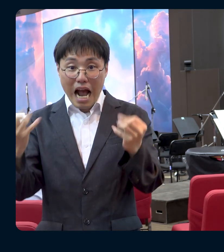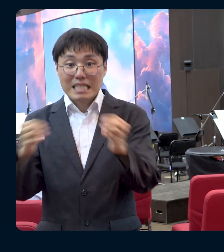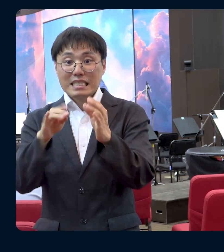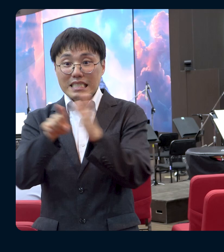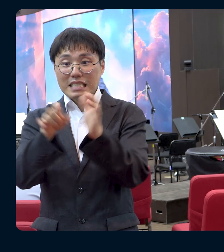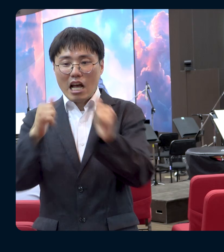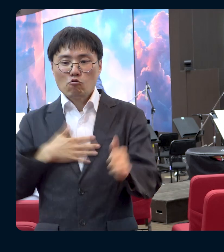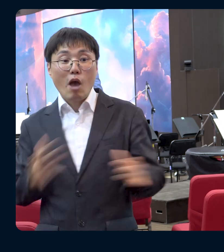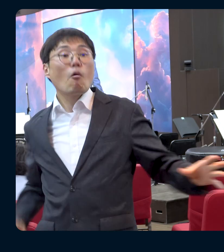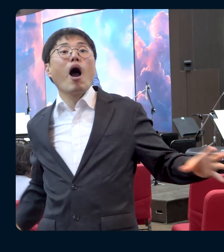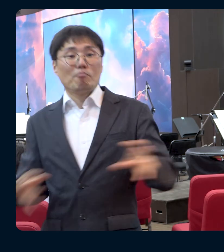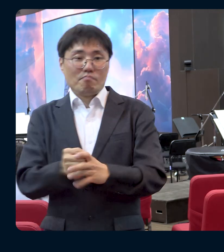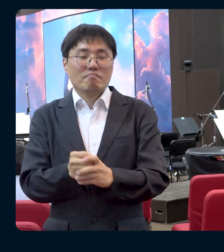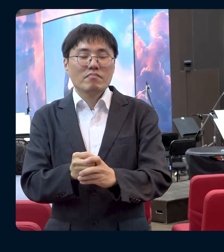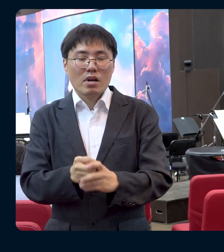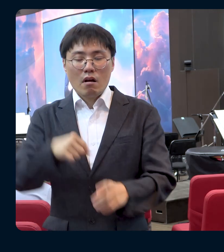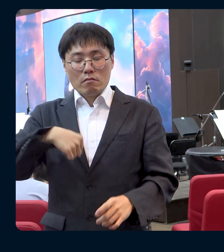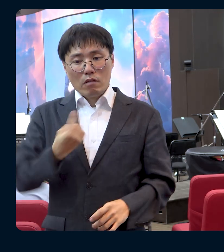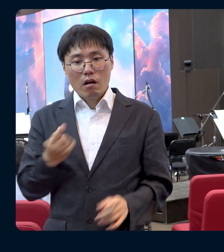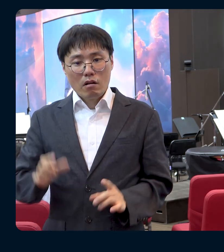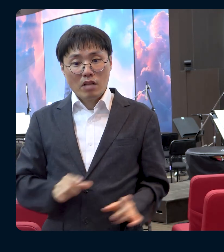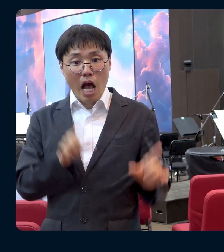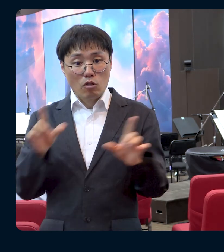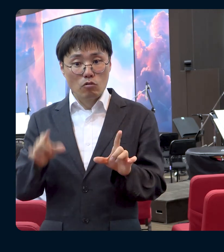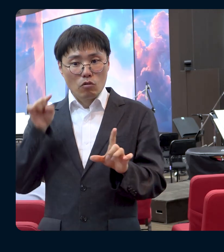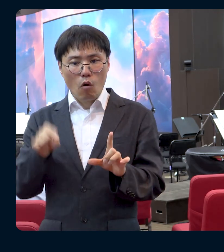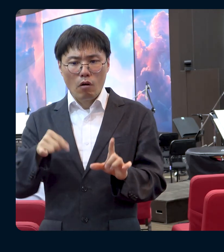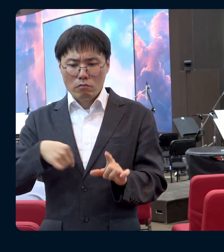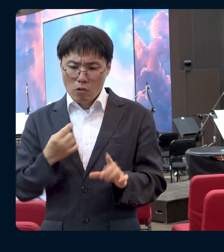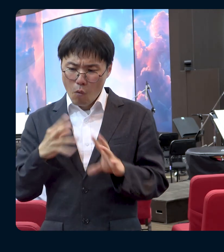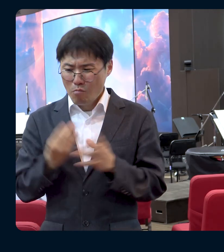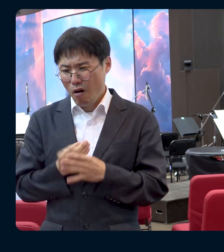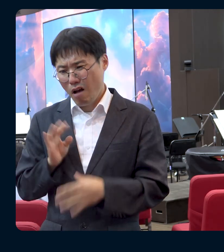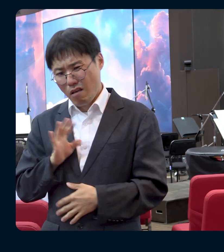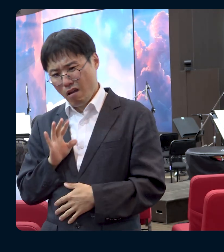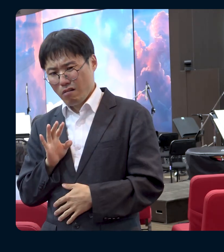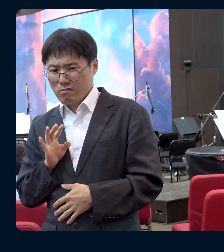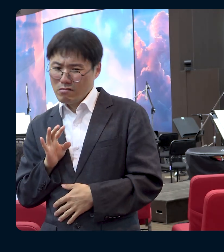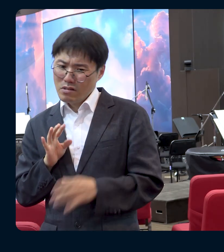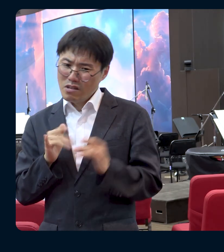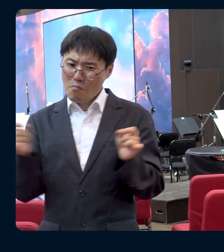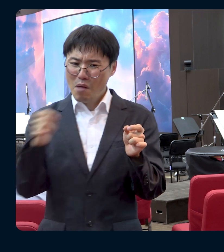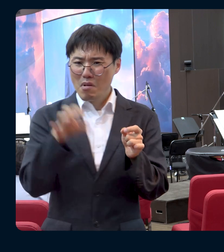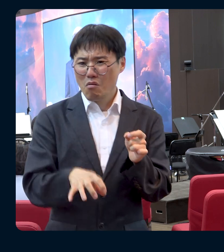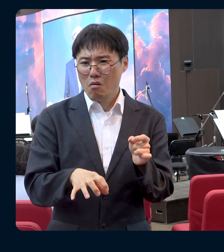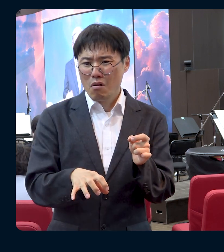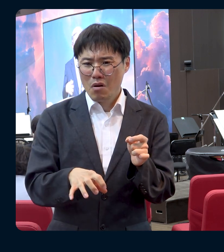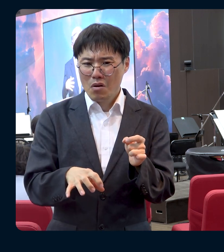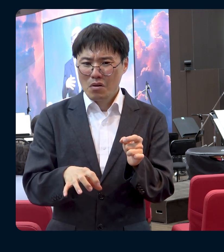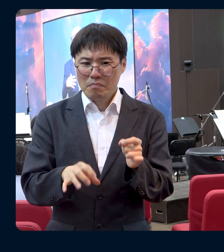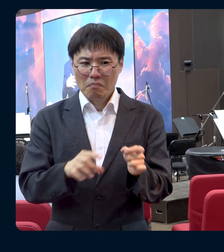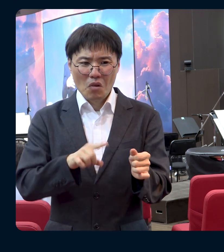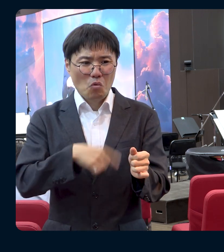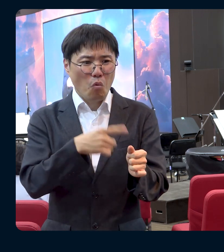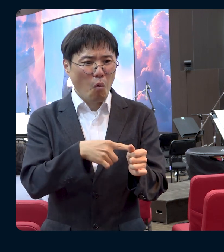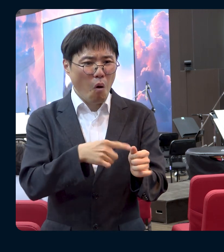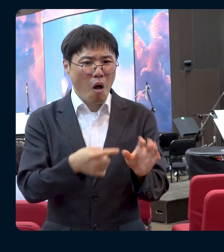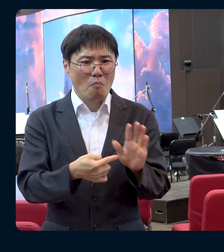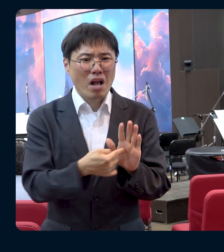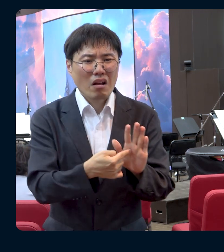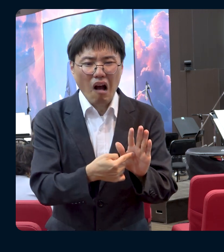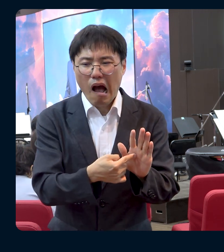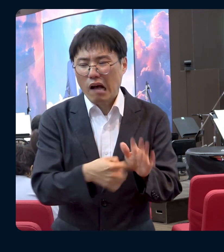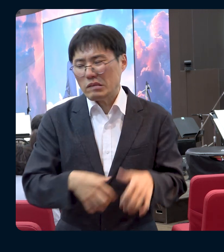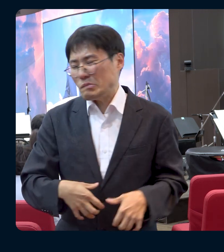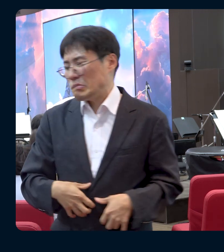많은 신앙의 사람들이, 우리까지 포함해서, 자기가 사는 게 스스로 완벽하지 않으니까 사람들 앞에서 소속을